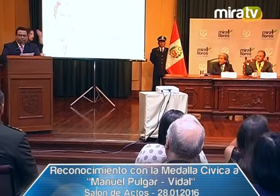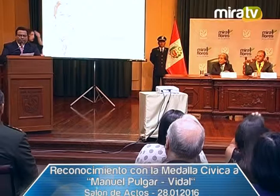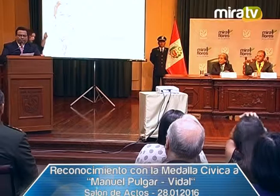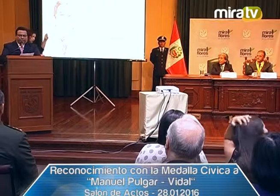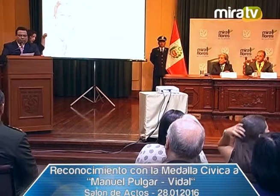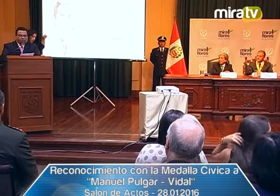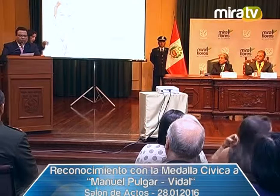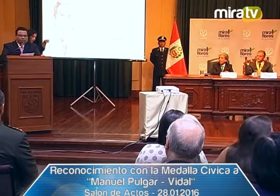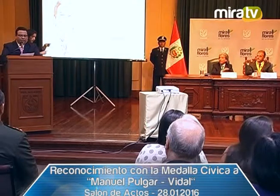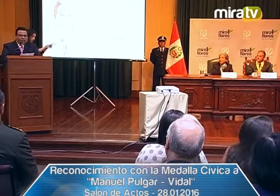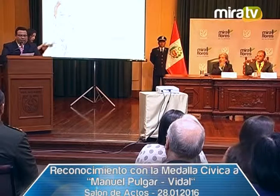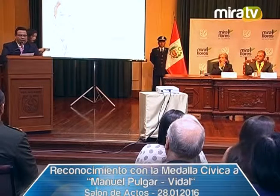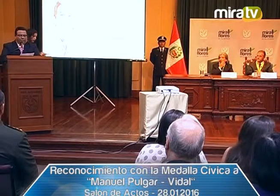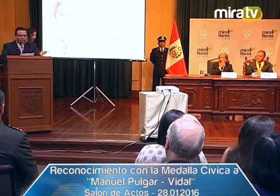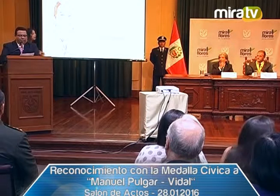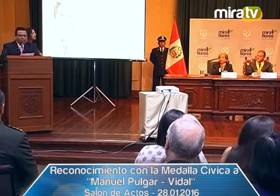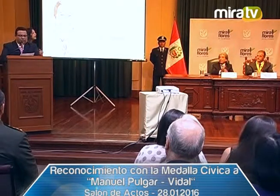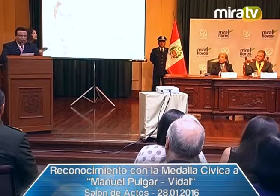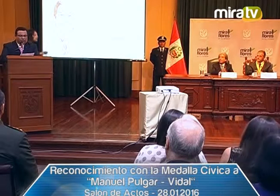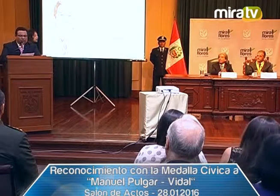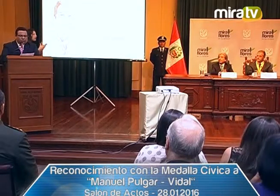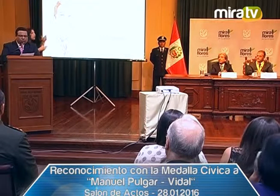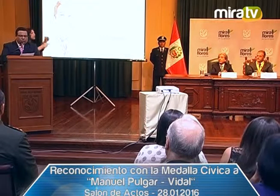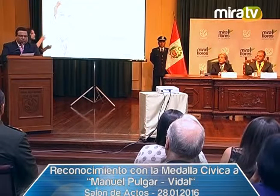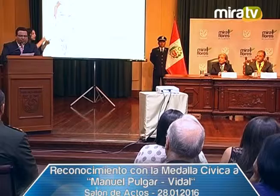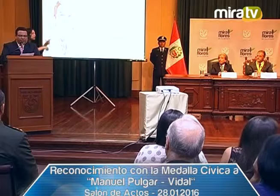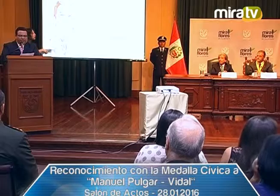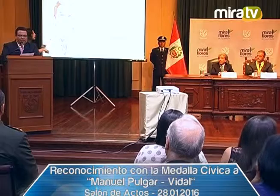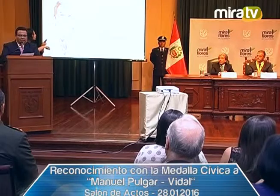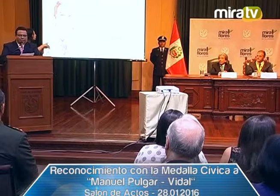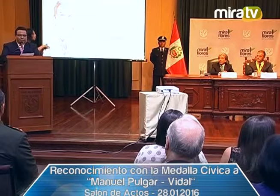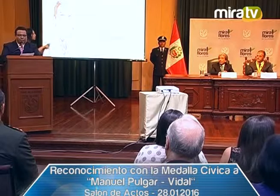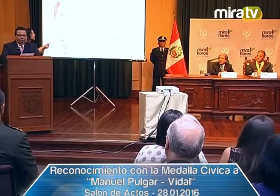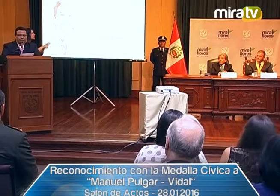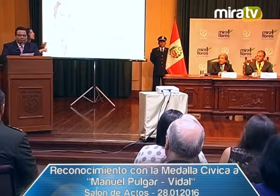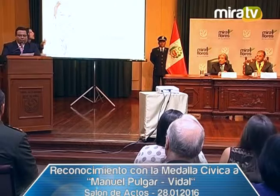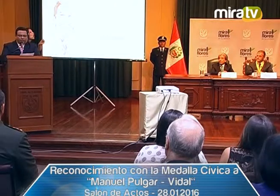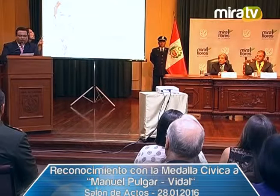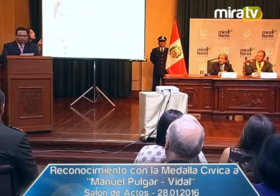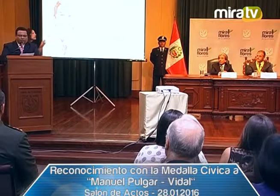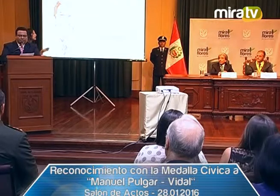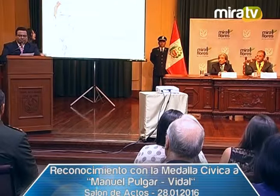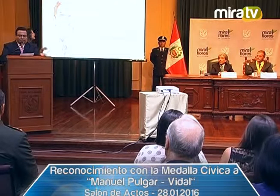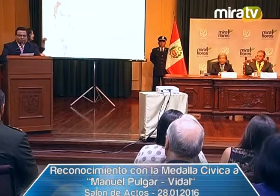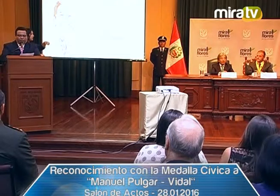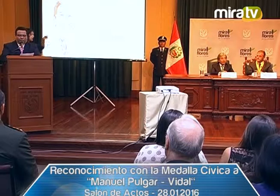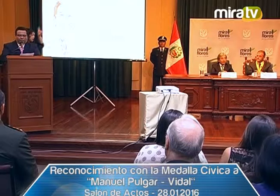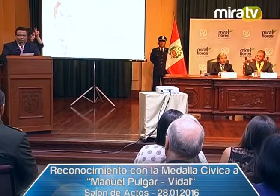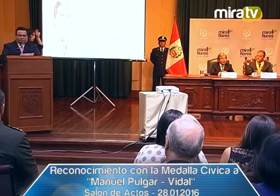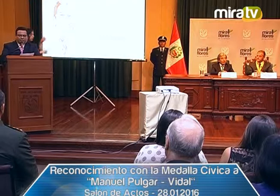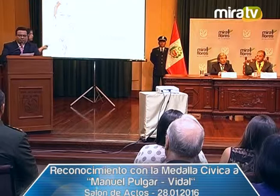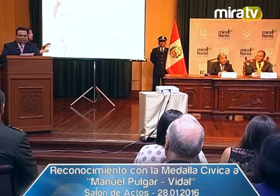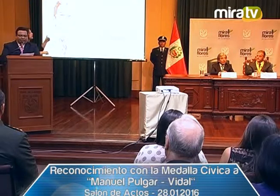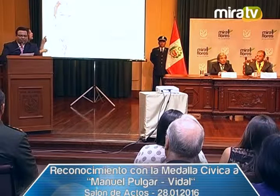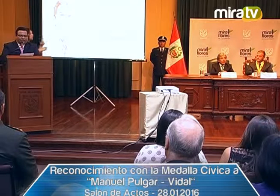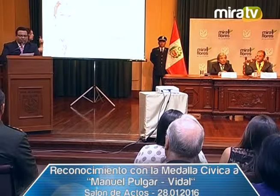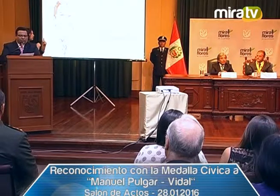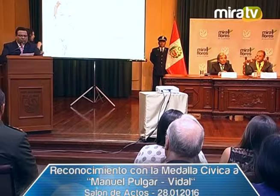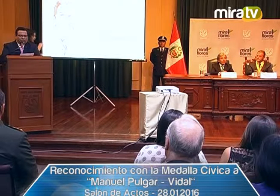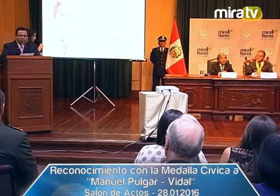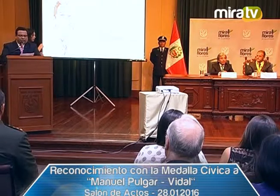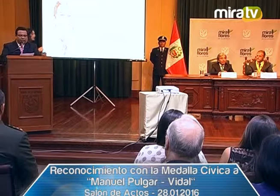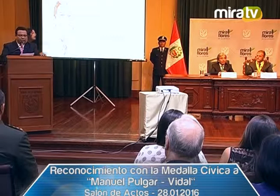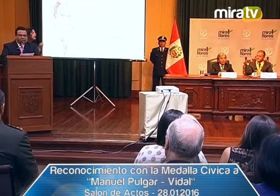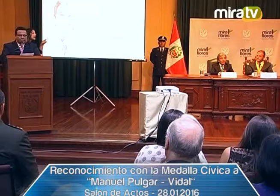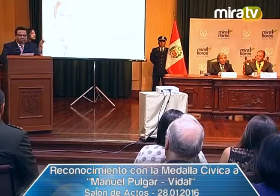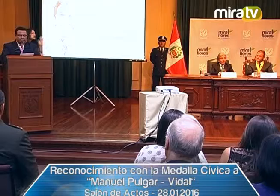distrito y se concede a las personas naturales o jurídicas, nacionales o extranjeras, entre otras, que trasciendan por